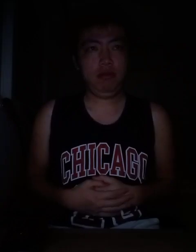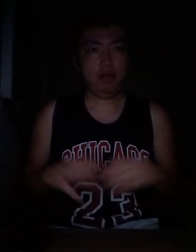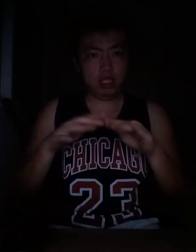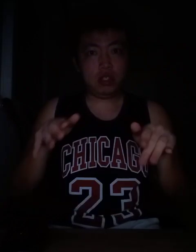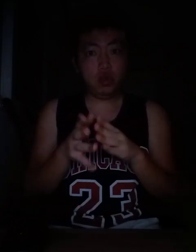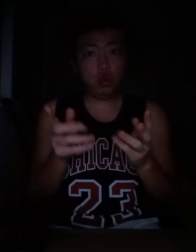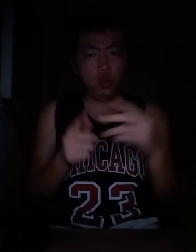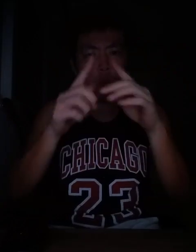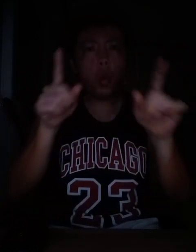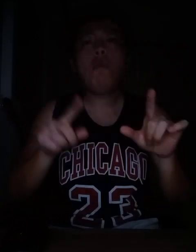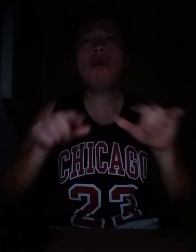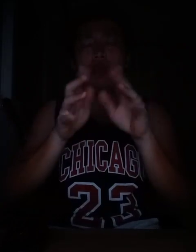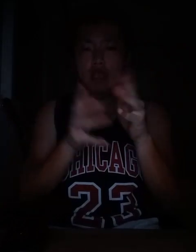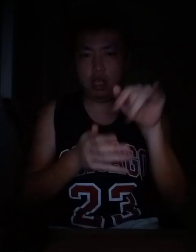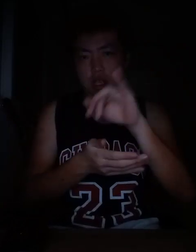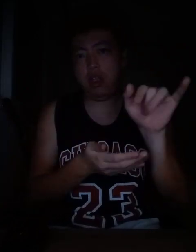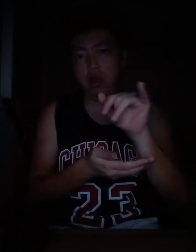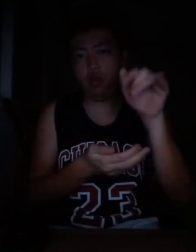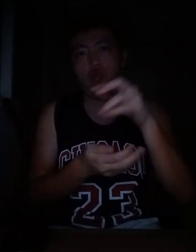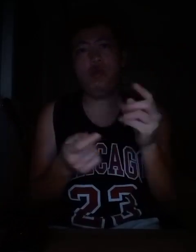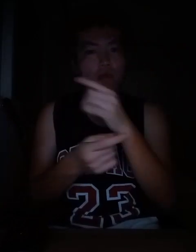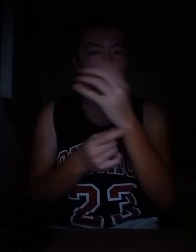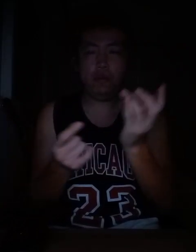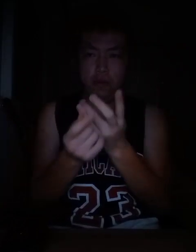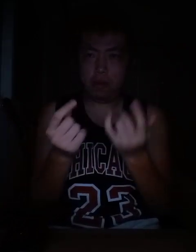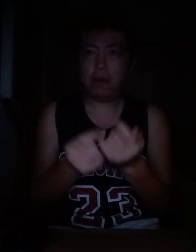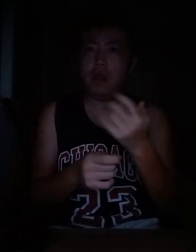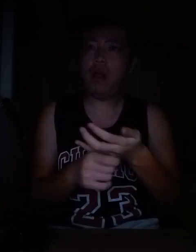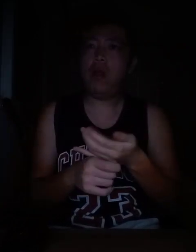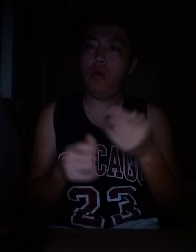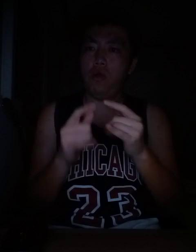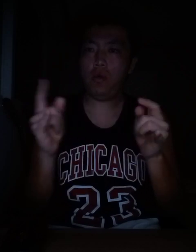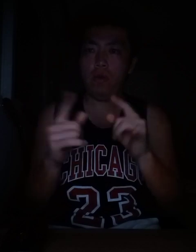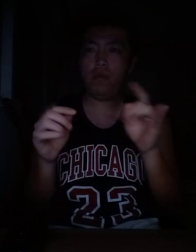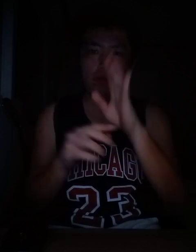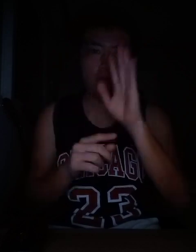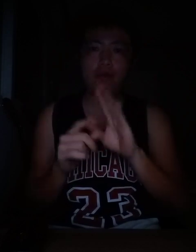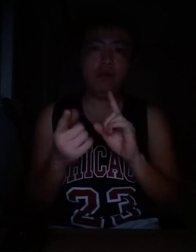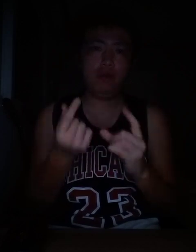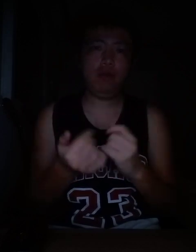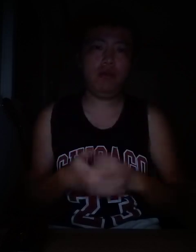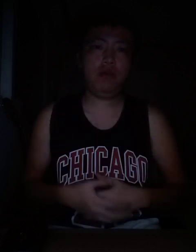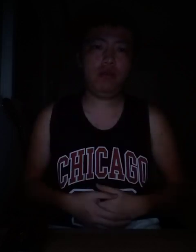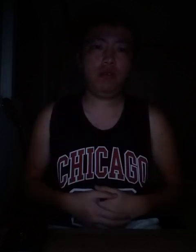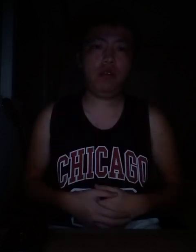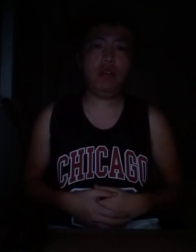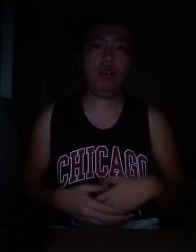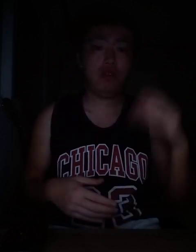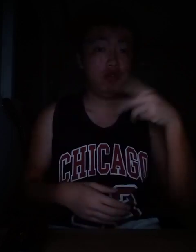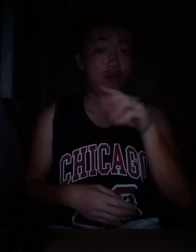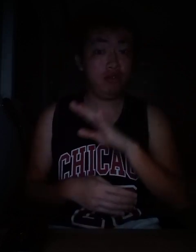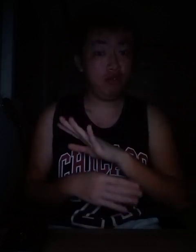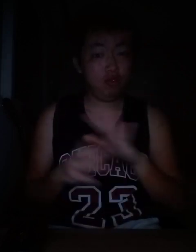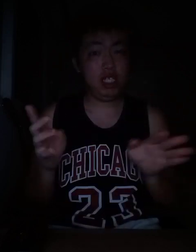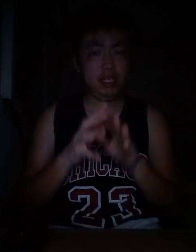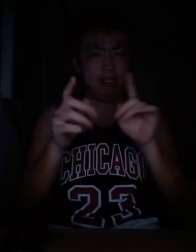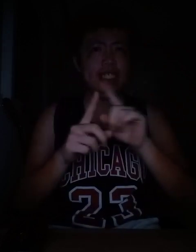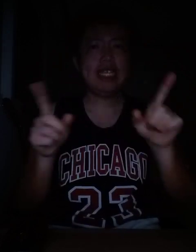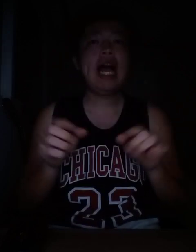제주도청 홈페이지에 접수된 택배 추가 배송비 부당 요구 사례들입니다. 9,000원짜리 비타민 한 상자의 배송